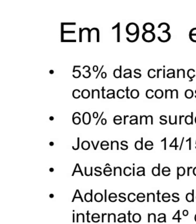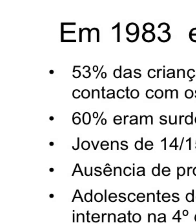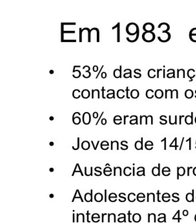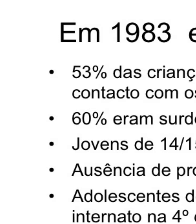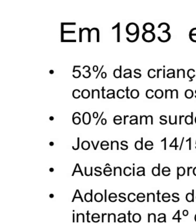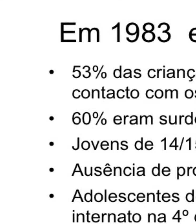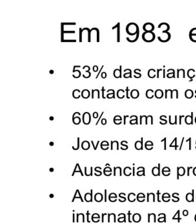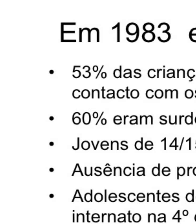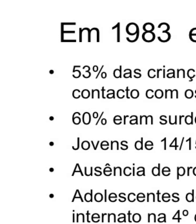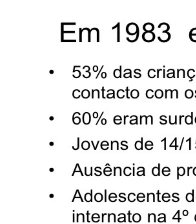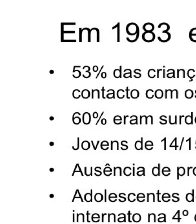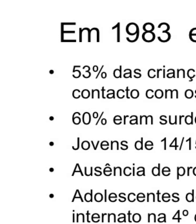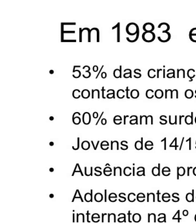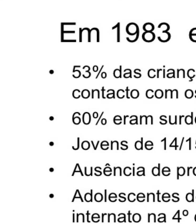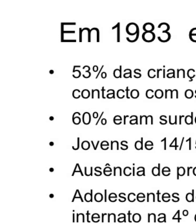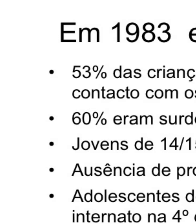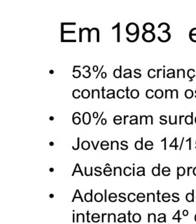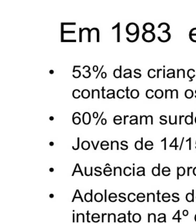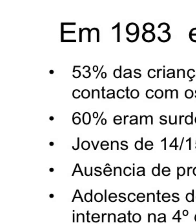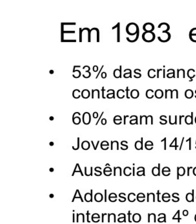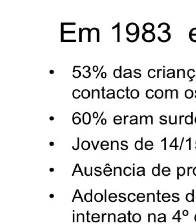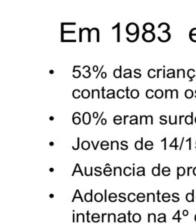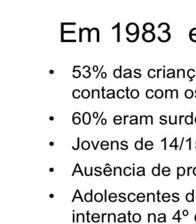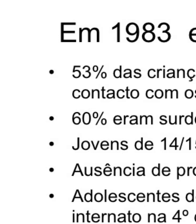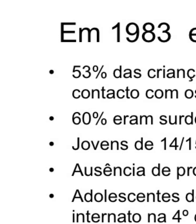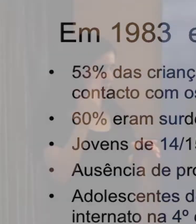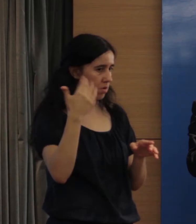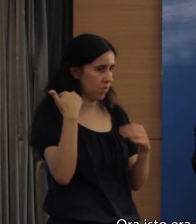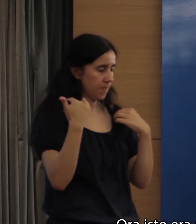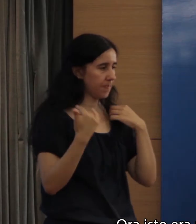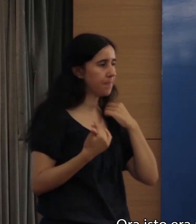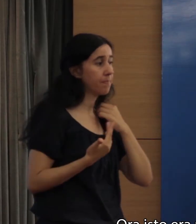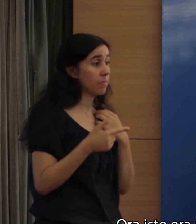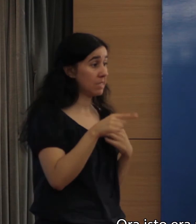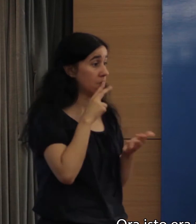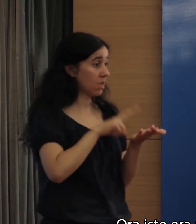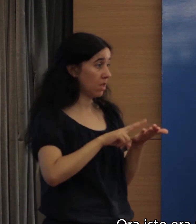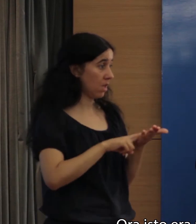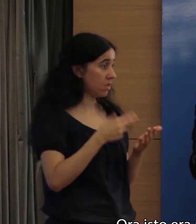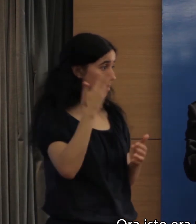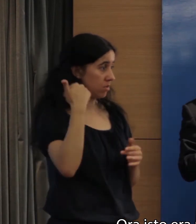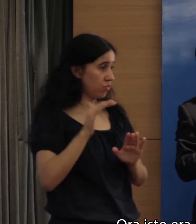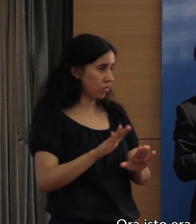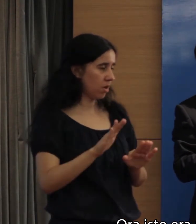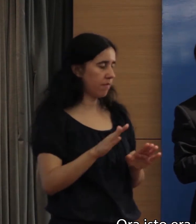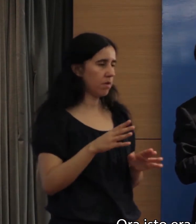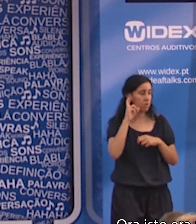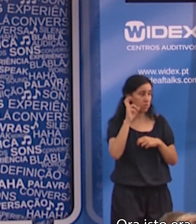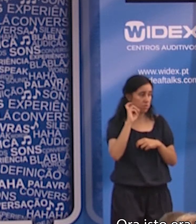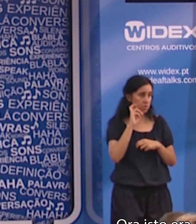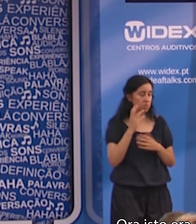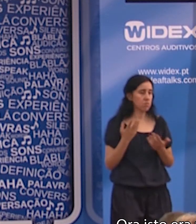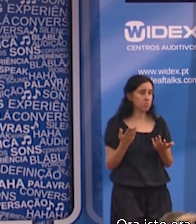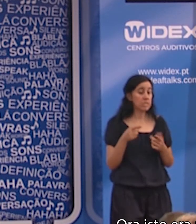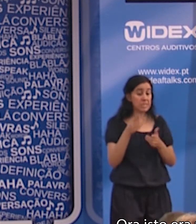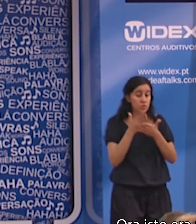17 e 18 anos estavam em regime de internato no quarto, na quarta classe de então. Ora, isto era uma realidade extremamente penosa e esse